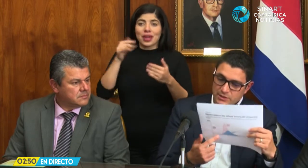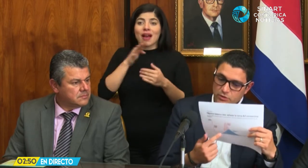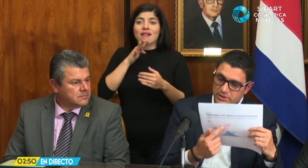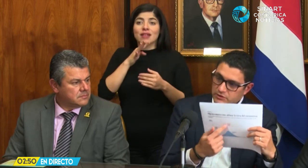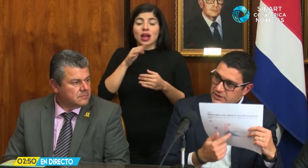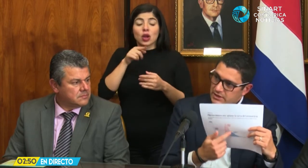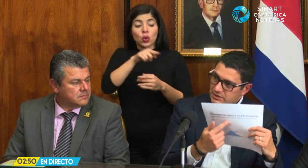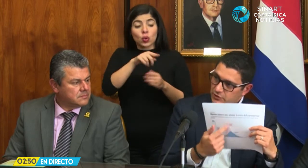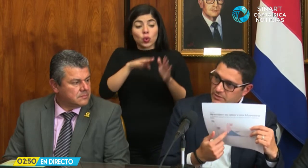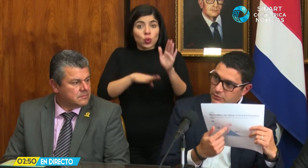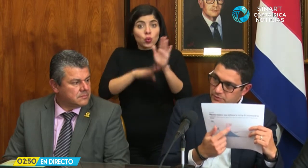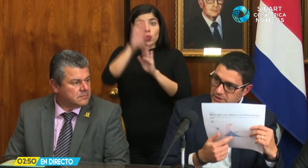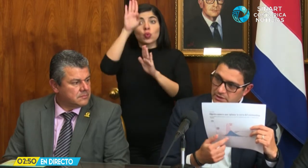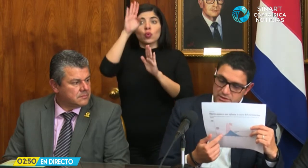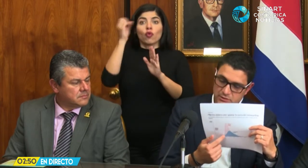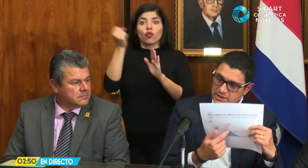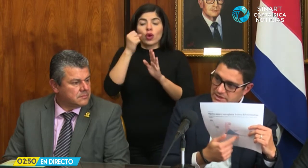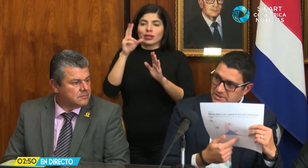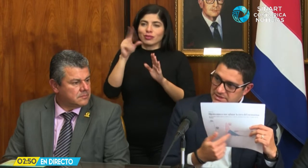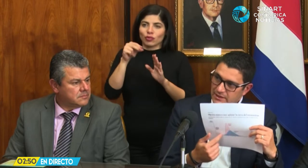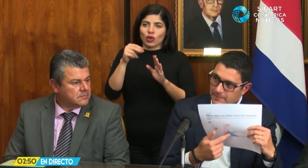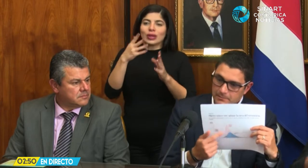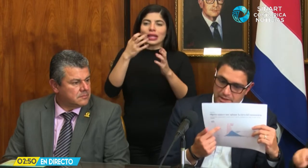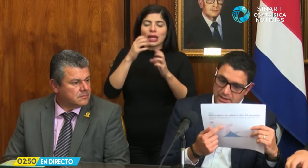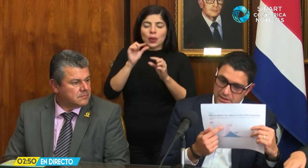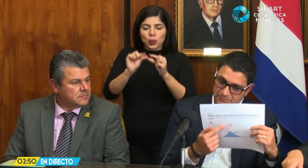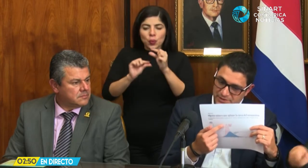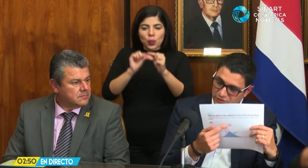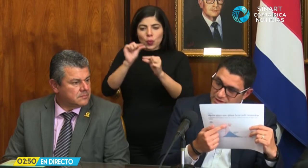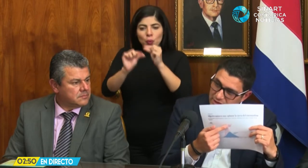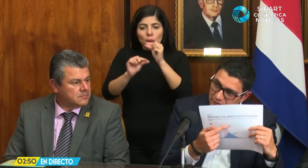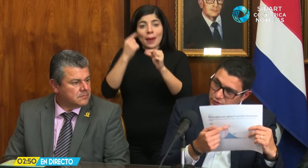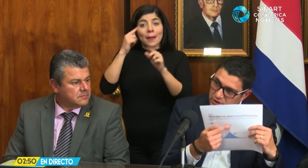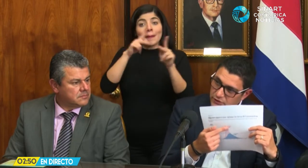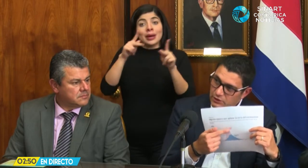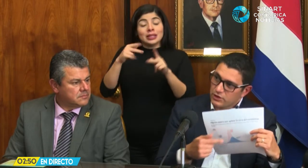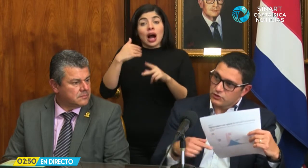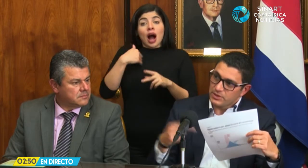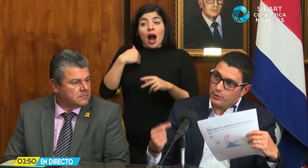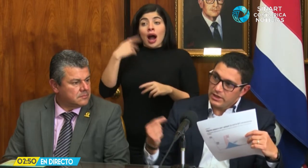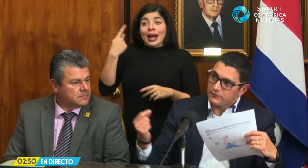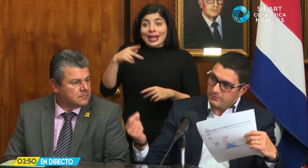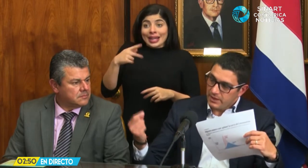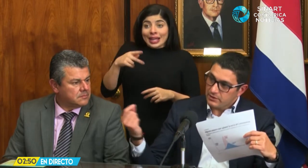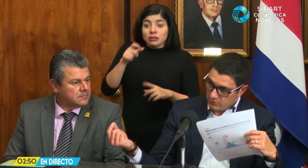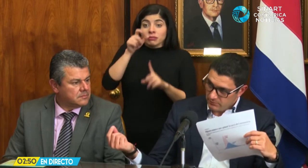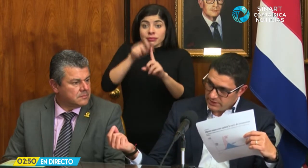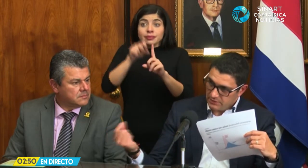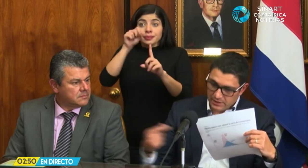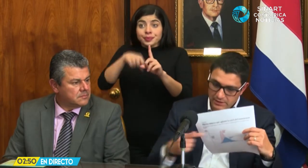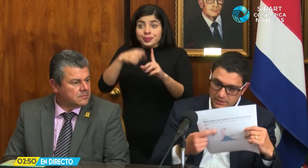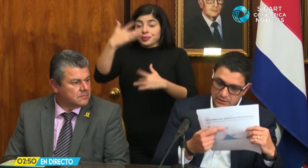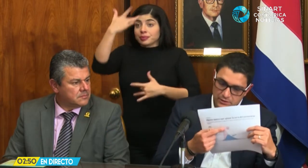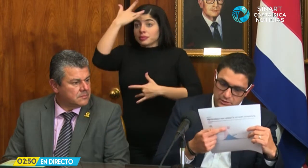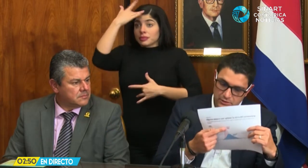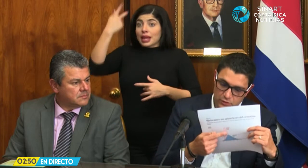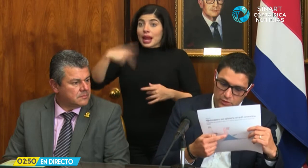es que esta curva no sea de esta forma abrupta, sino que sea espaciada para que las personas que tienen factores de riesgo, que son los que pueden enfermar con más